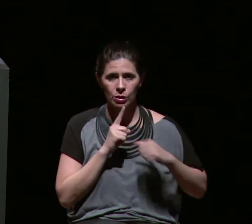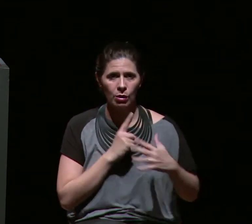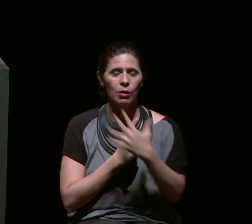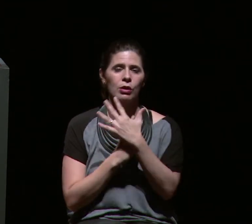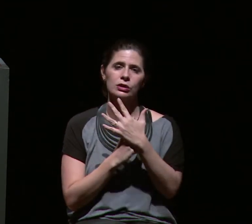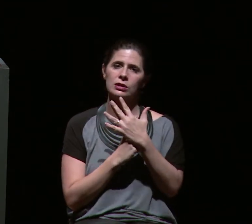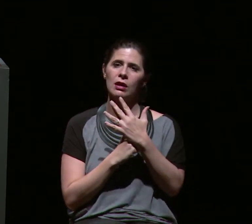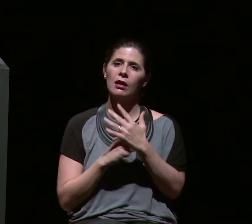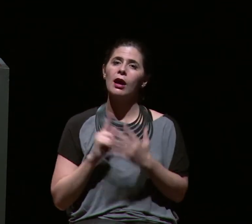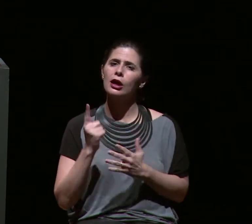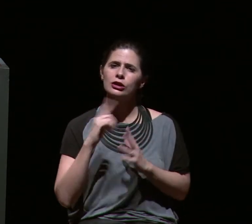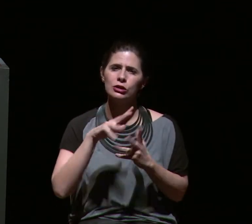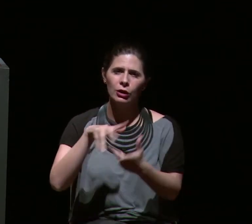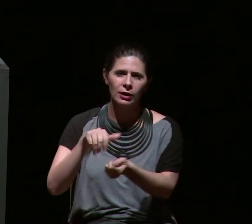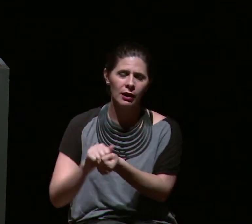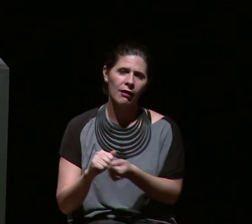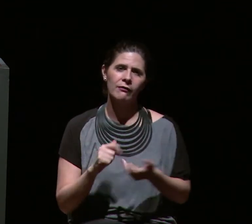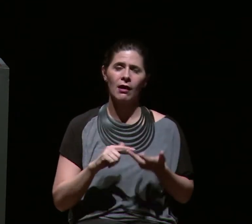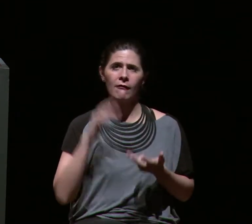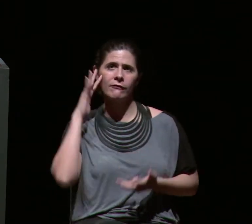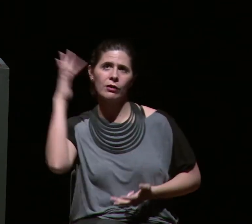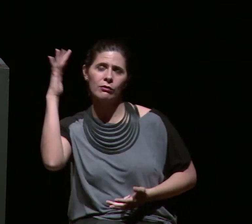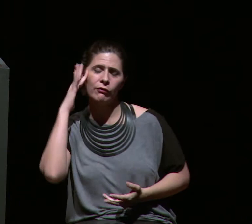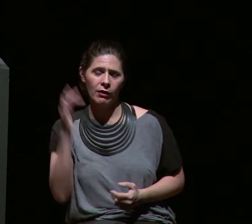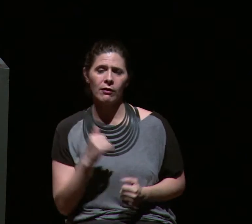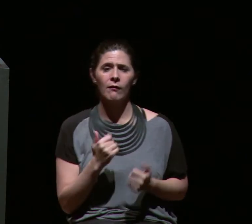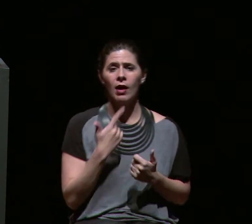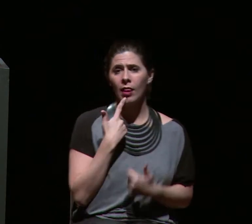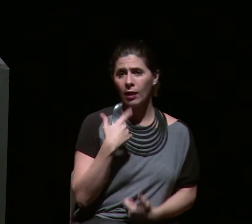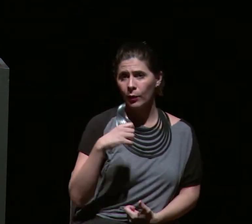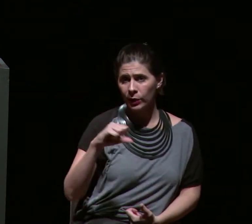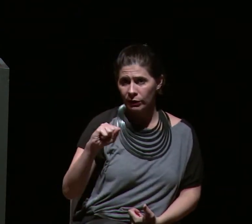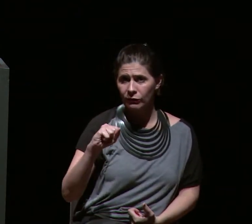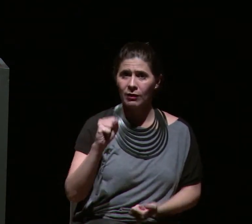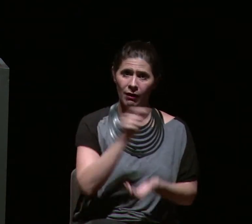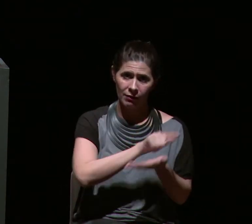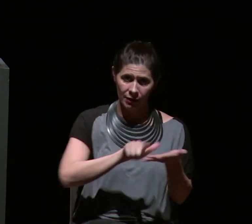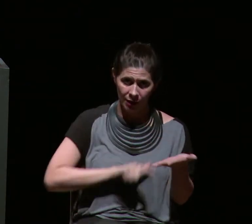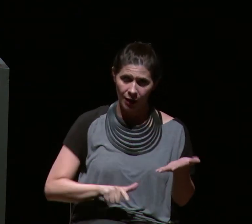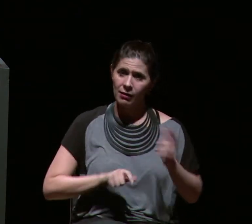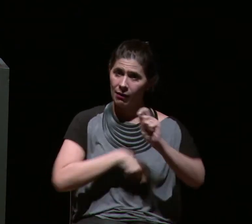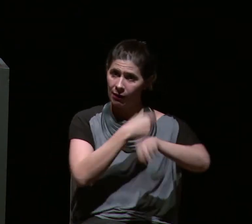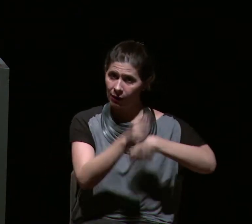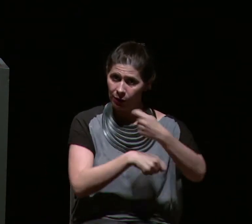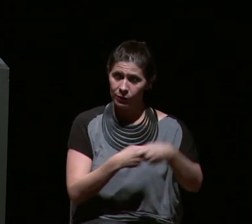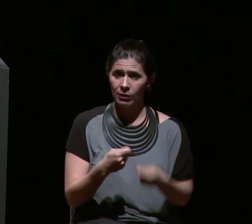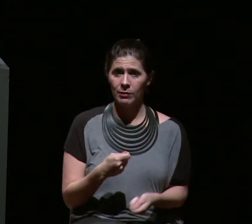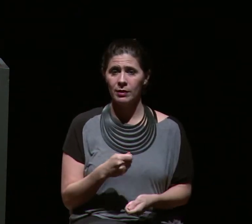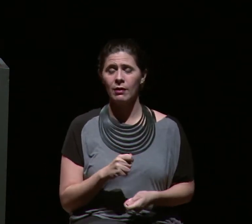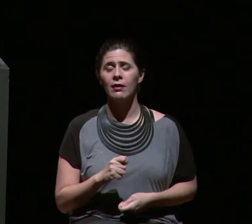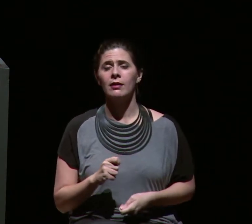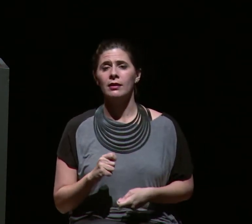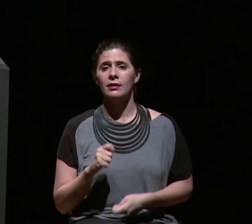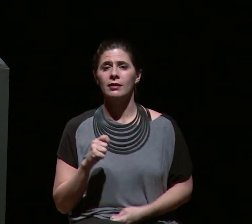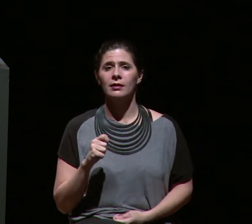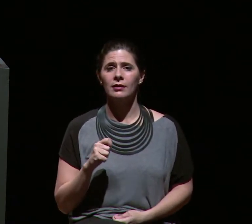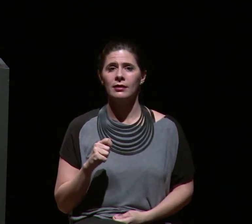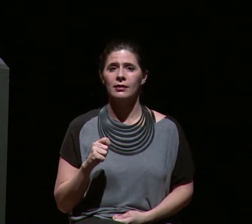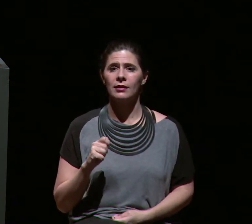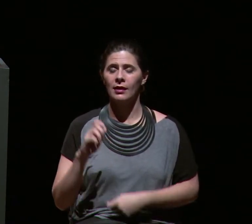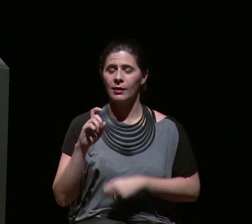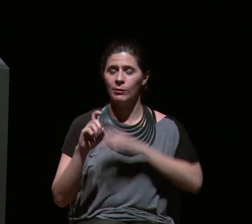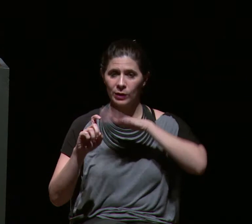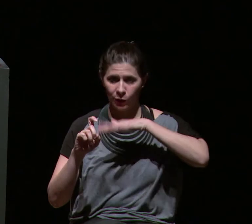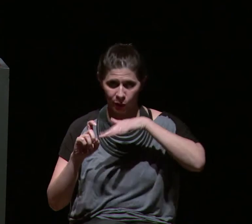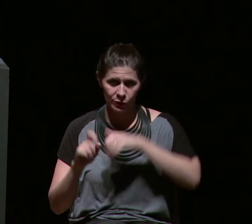filosóficas, linguísticas e literárias, econômicas e mitológicas no estudo de culturas africanas e afro-brasileiras,